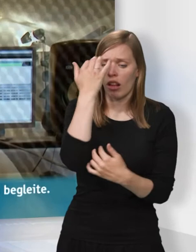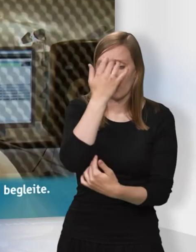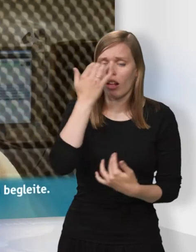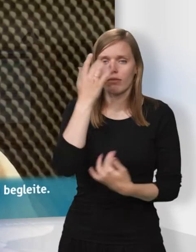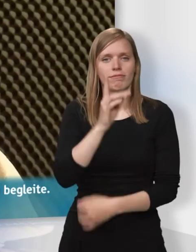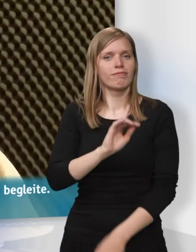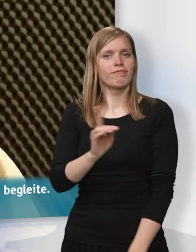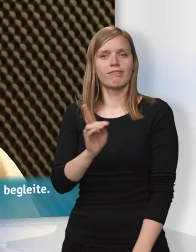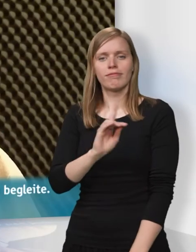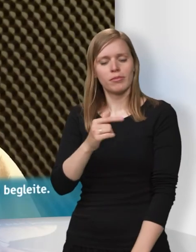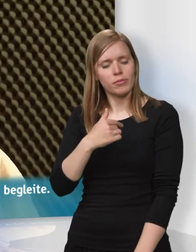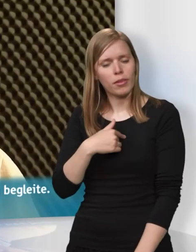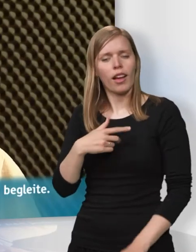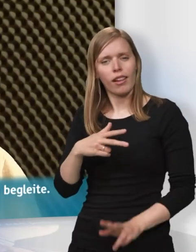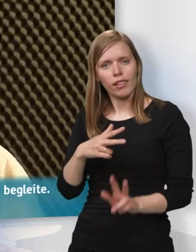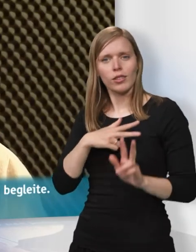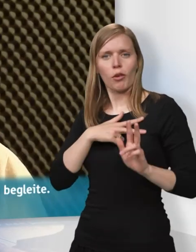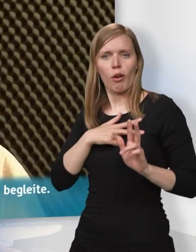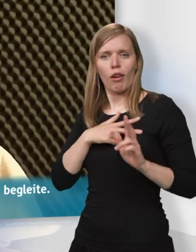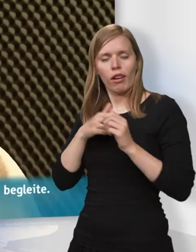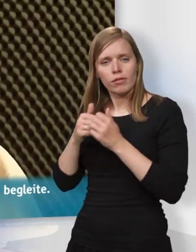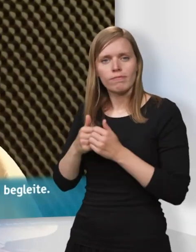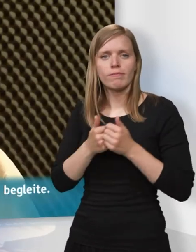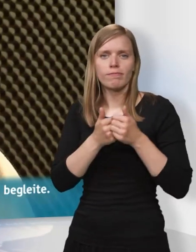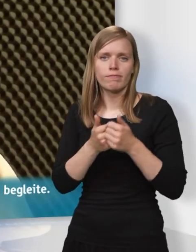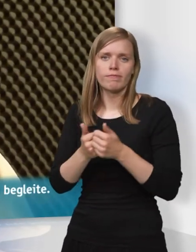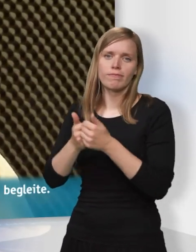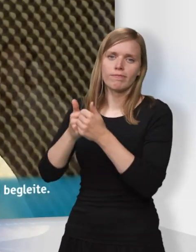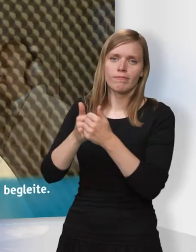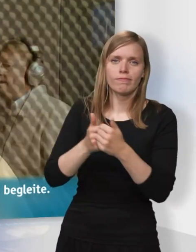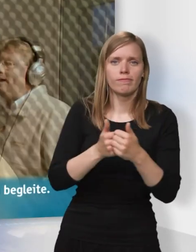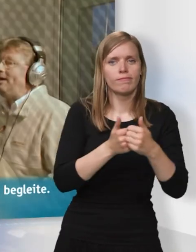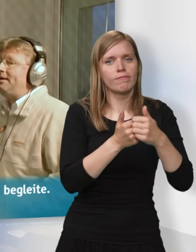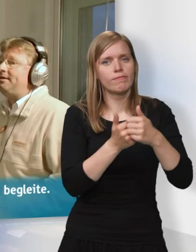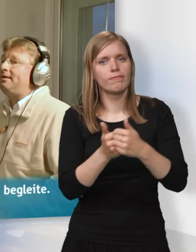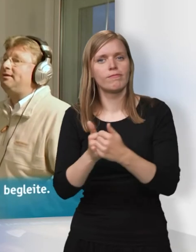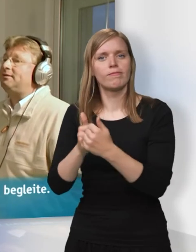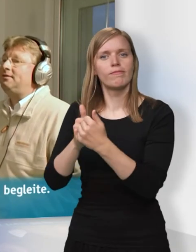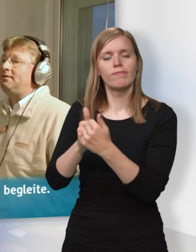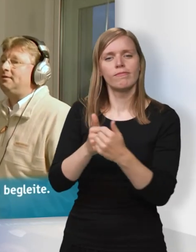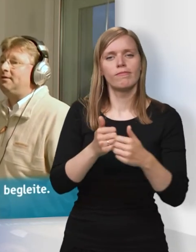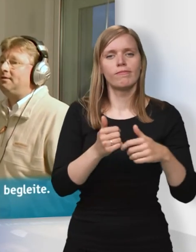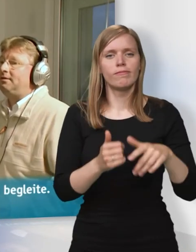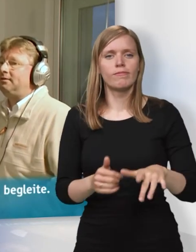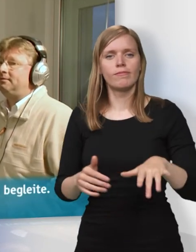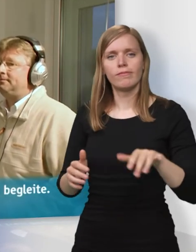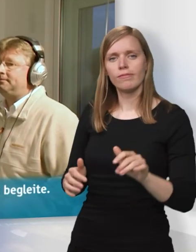Sei ganz unbesorgt, weil ich dich treu begleite.